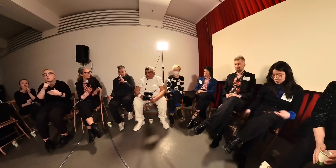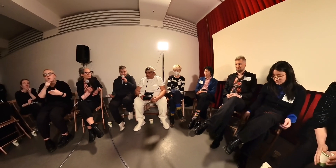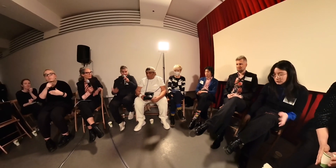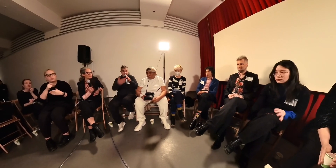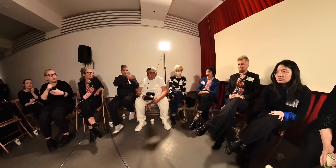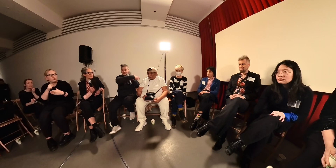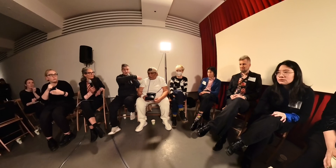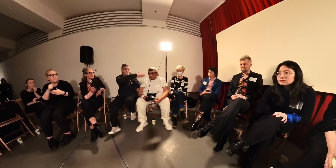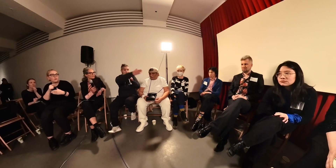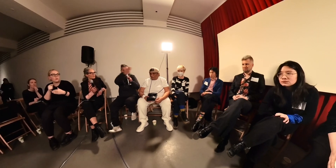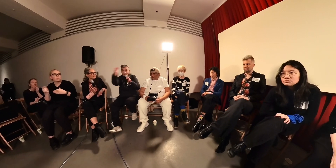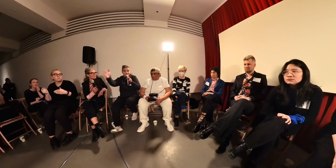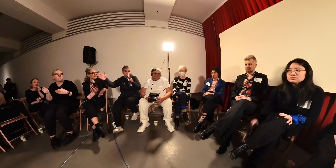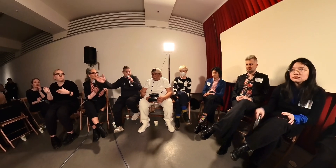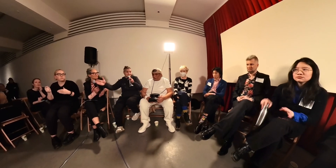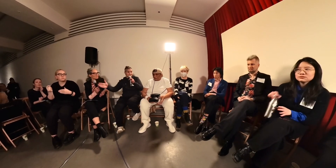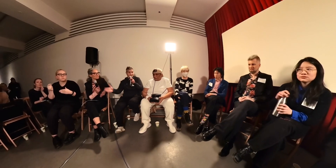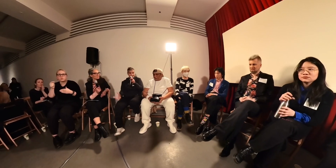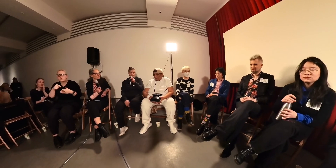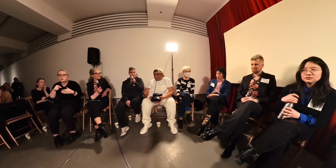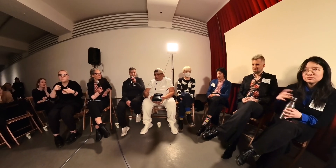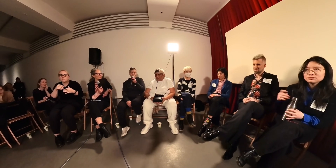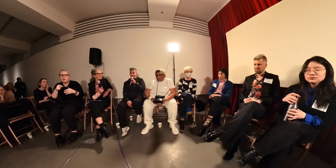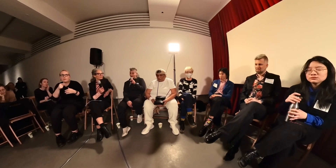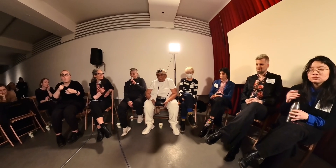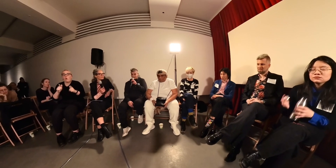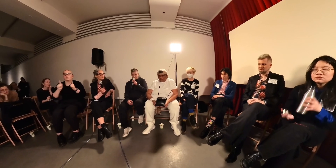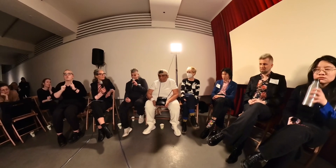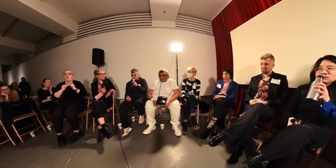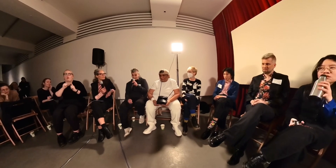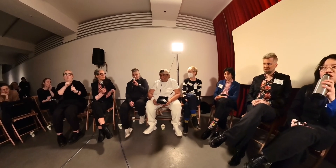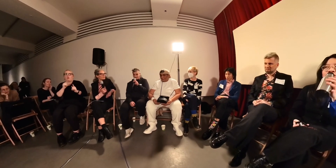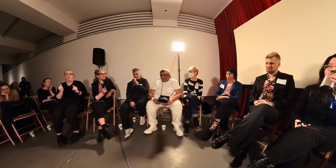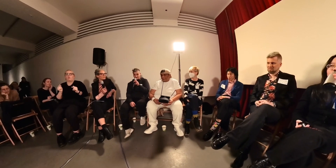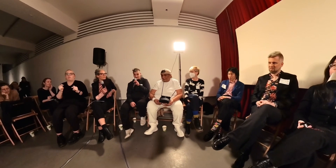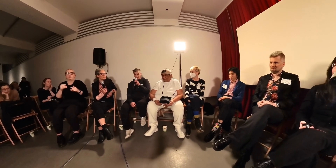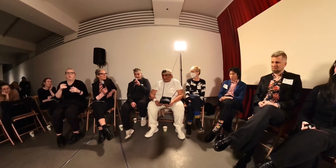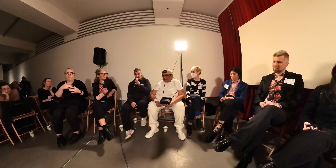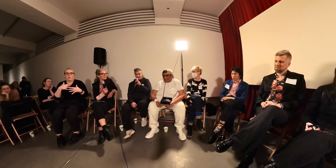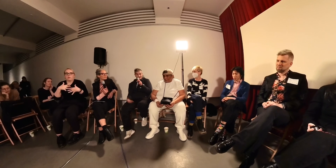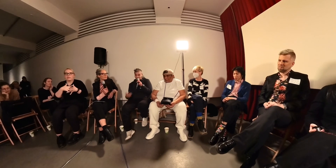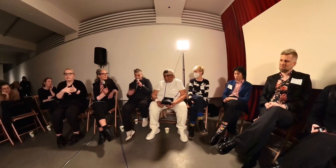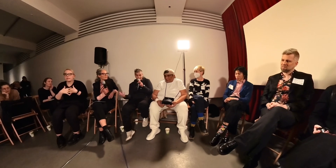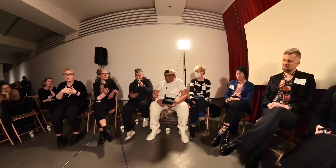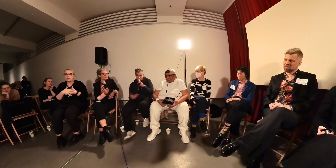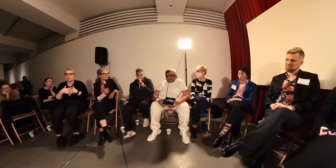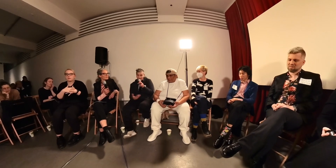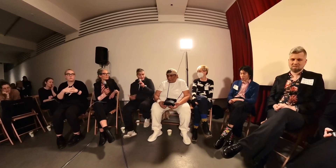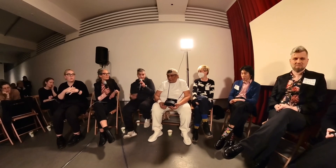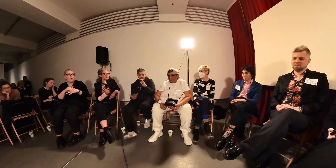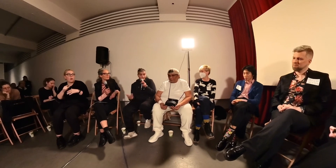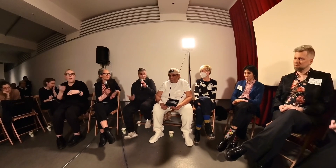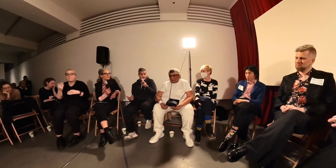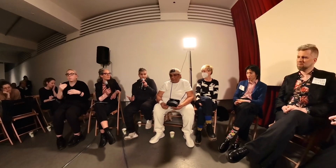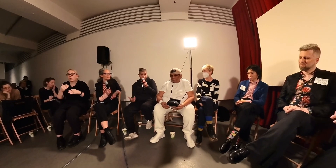my tam přijdeme a oni tam byli nastoupeni úplně všichni a teď tam na nás čekali. A my jsme z toho byli úplně ve stresu. Ale oni s náma